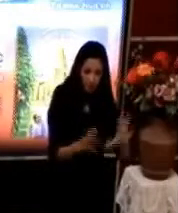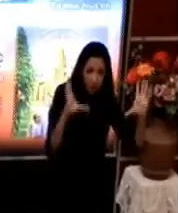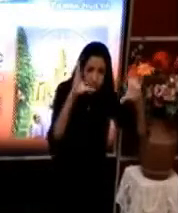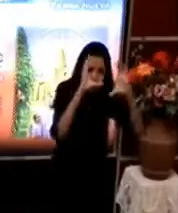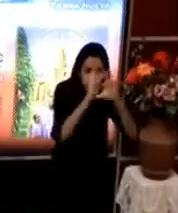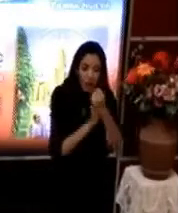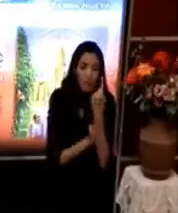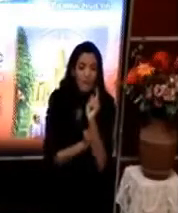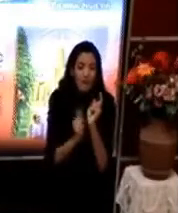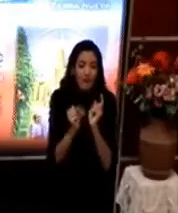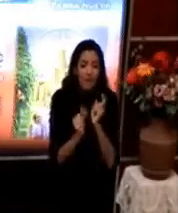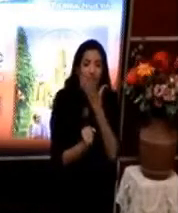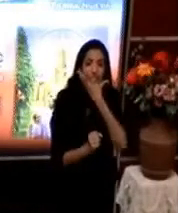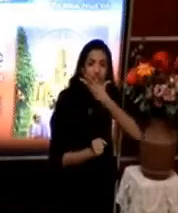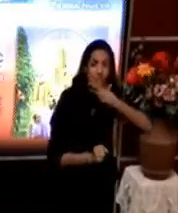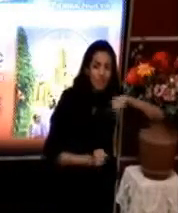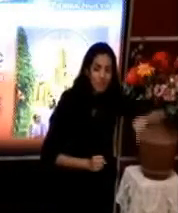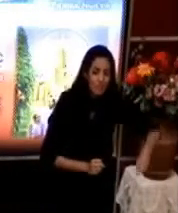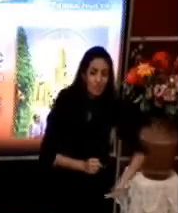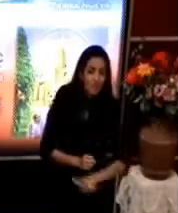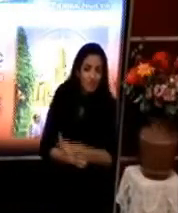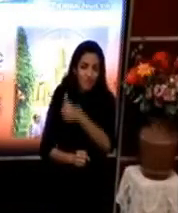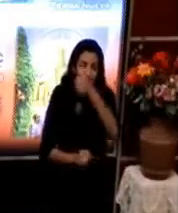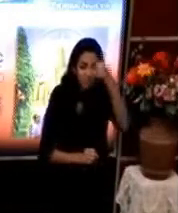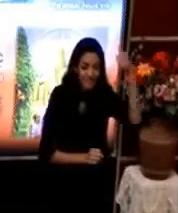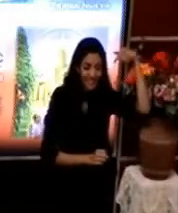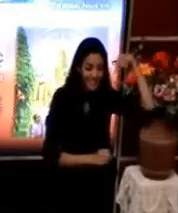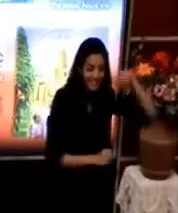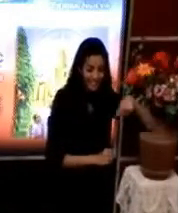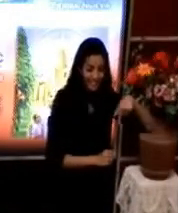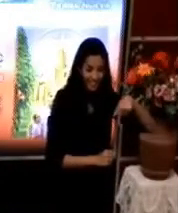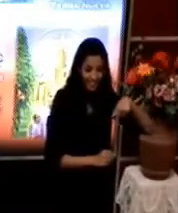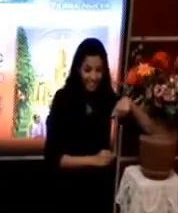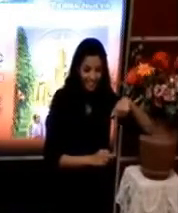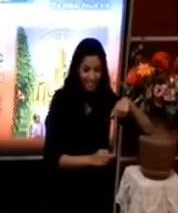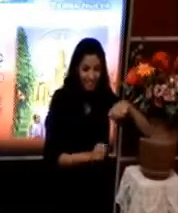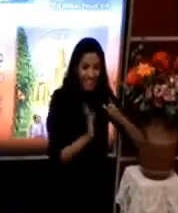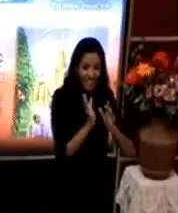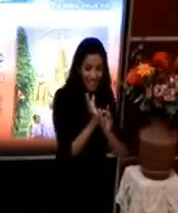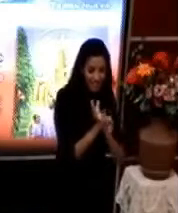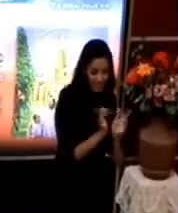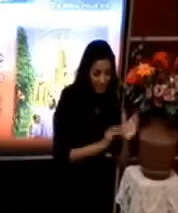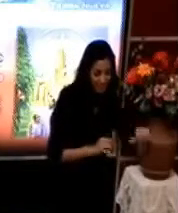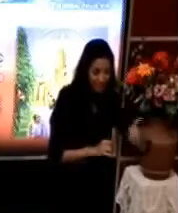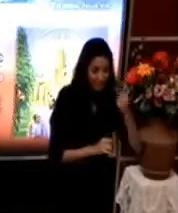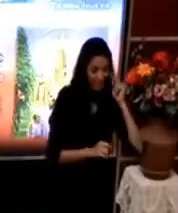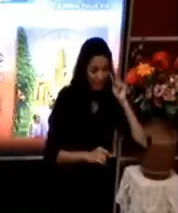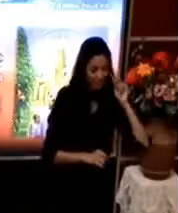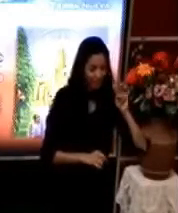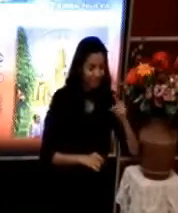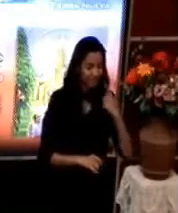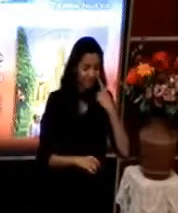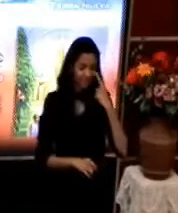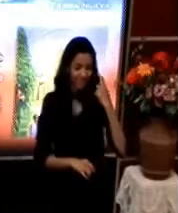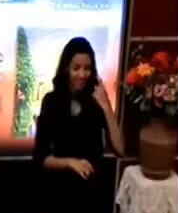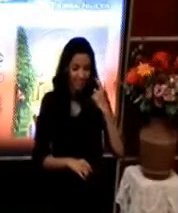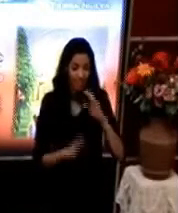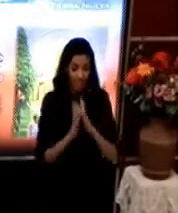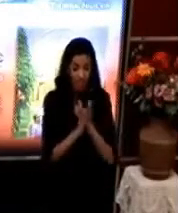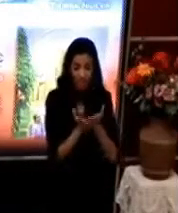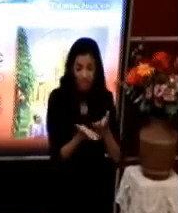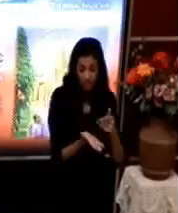amanecerá Jehová y sobre ti será vista su gloria. Qué texto hermoso este, hermanos. ¿No vivimos